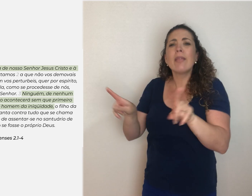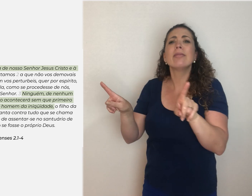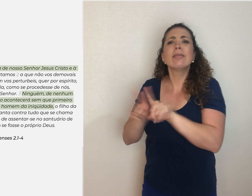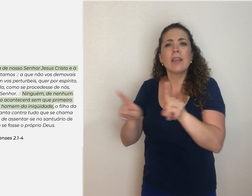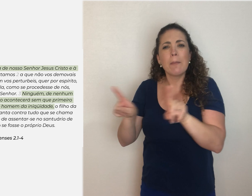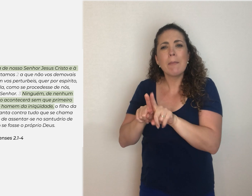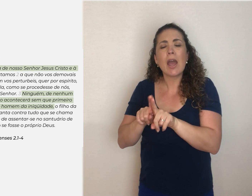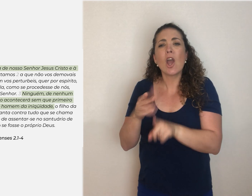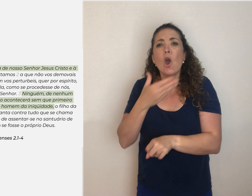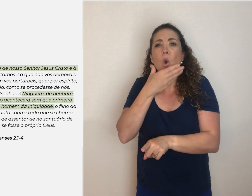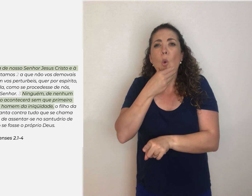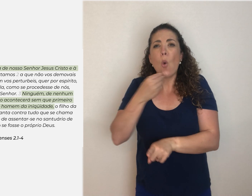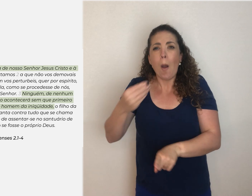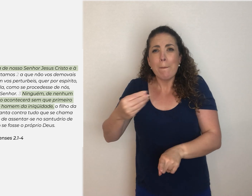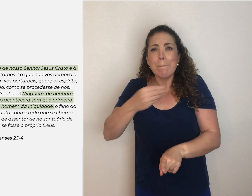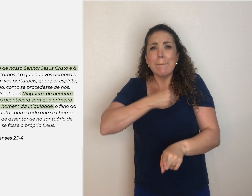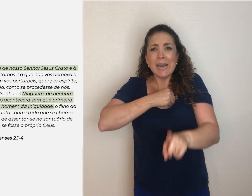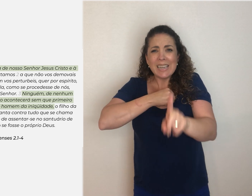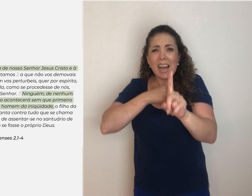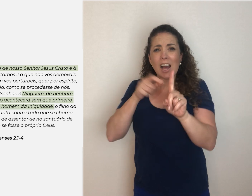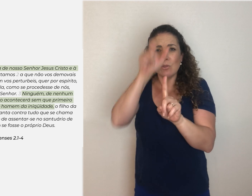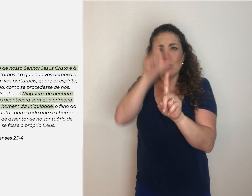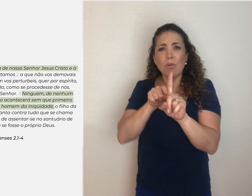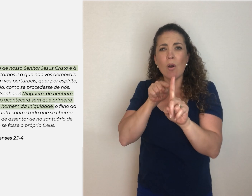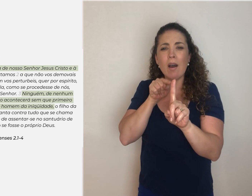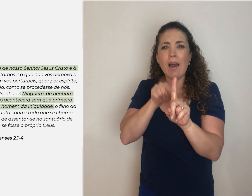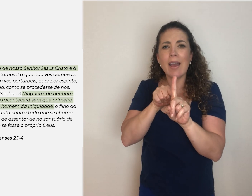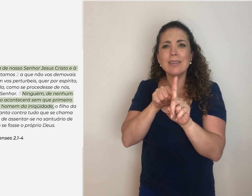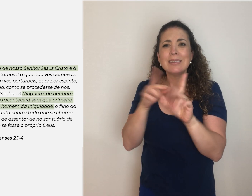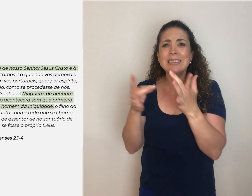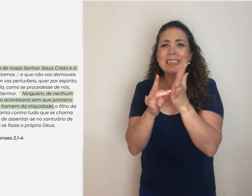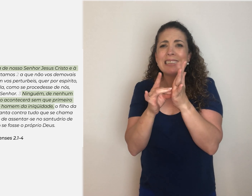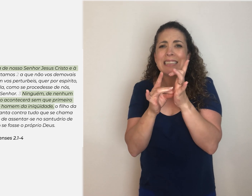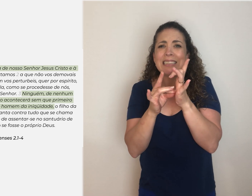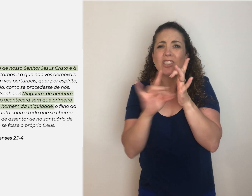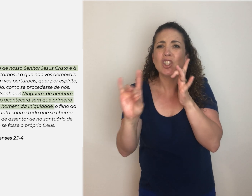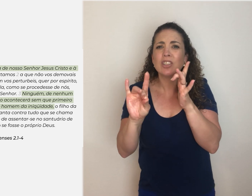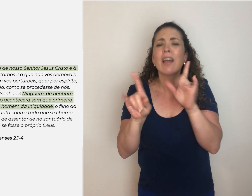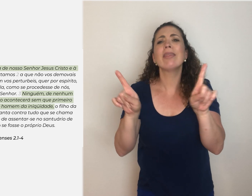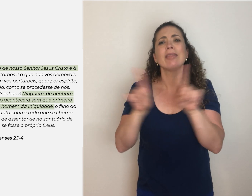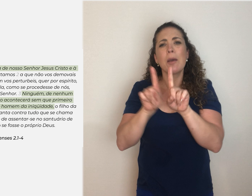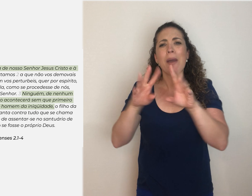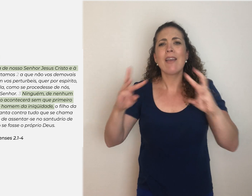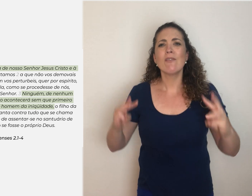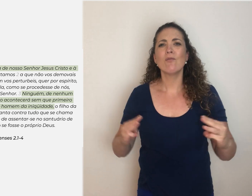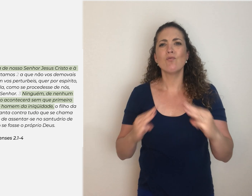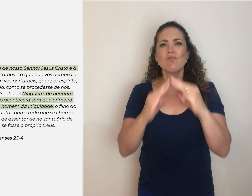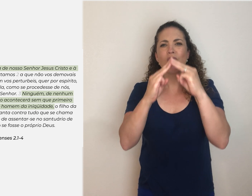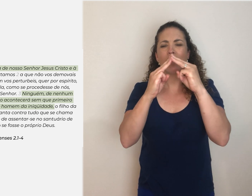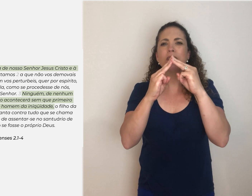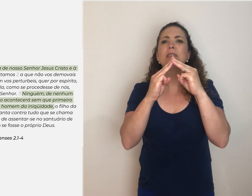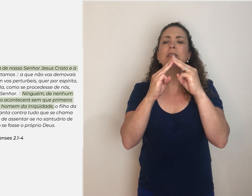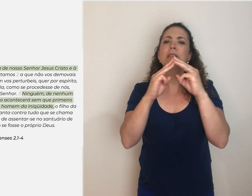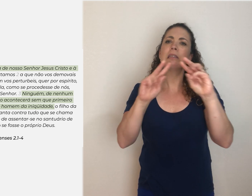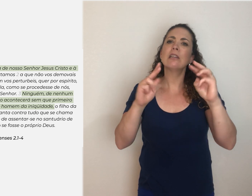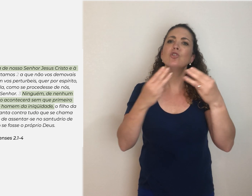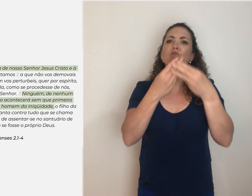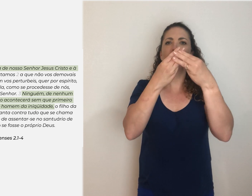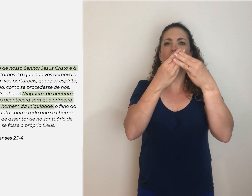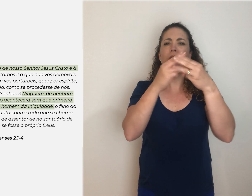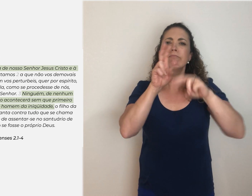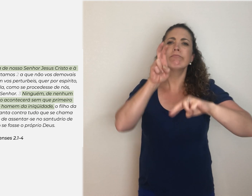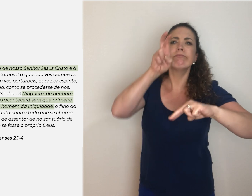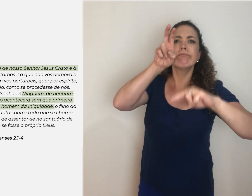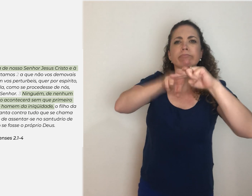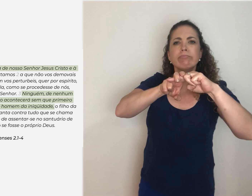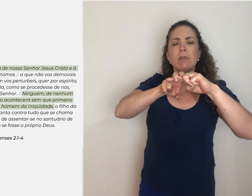Deus, ou é objeto de culto, a ponto de assentar-se no santuário de Deus, ostentando-se